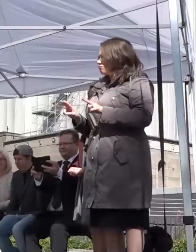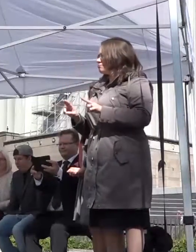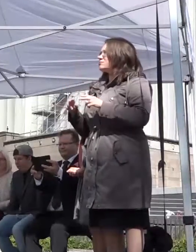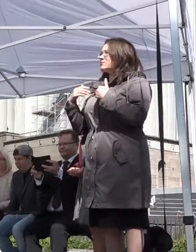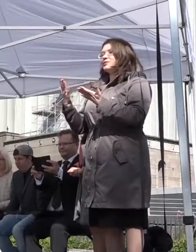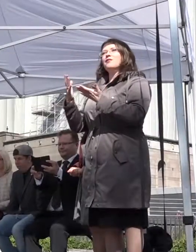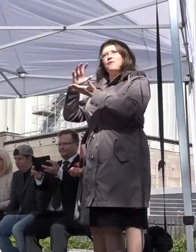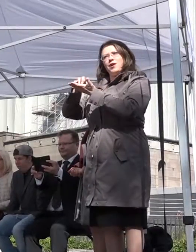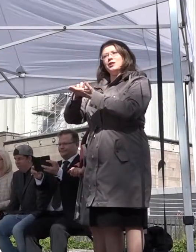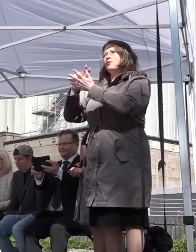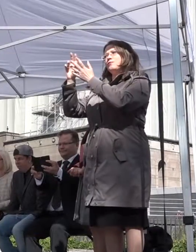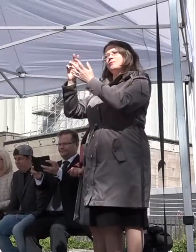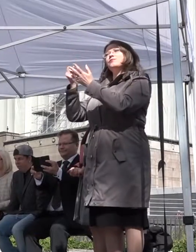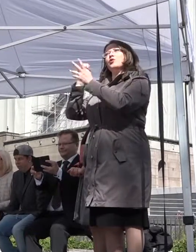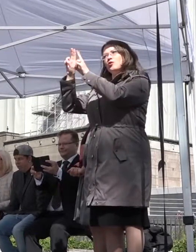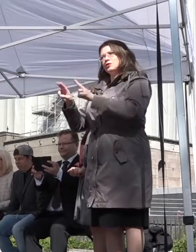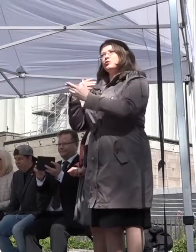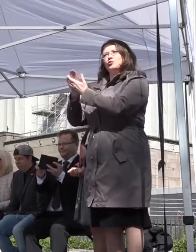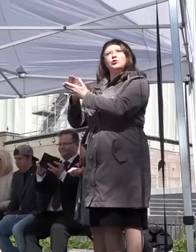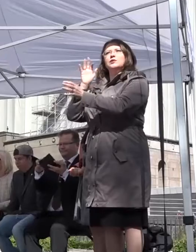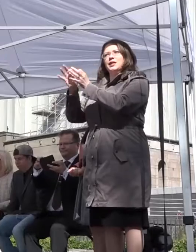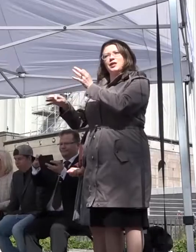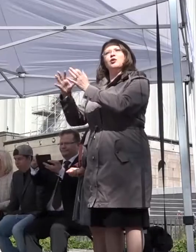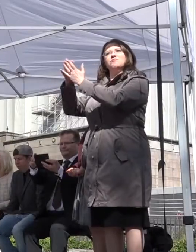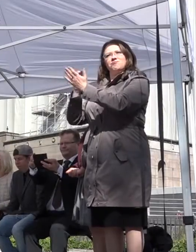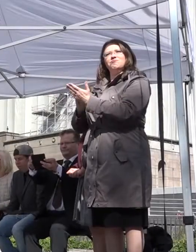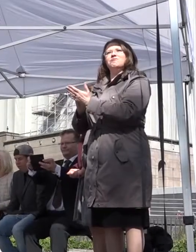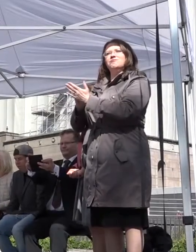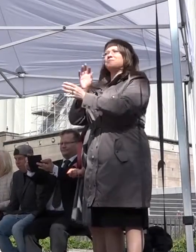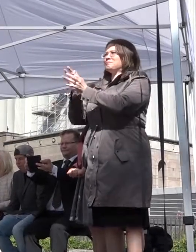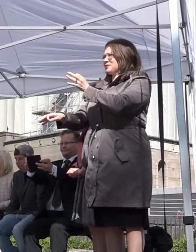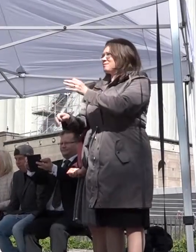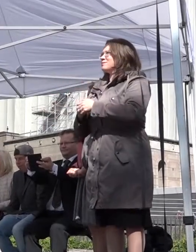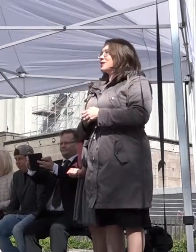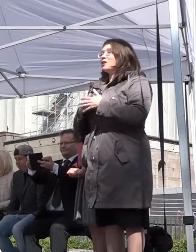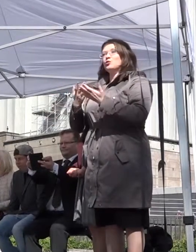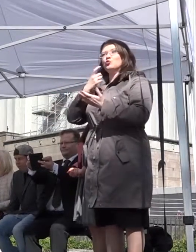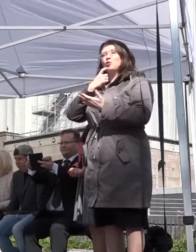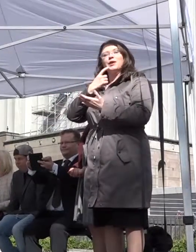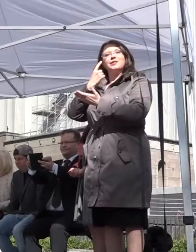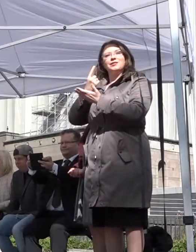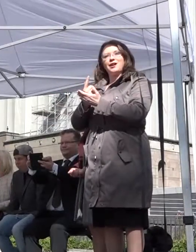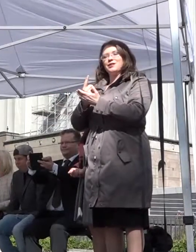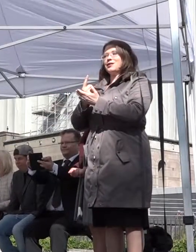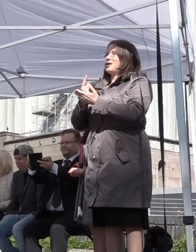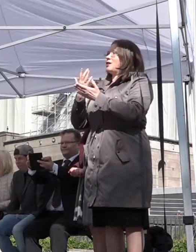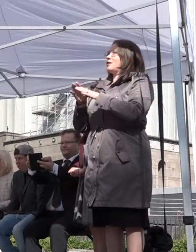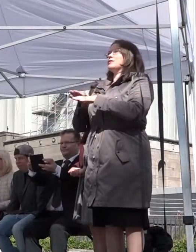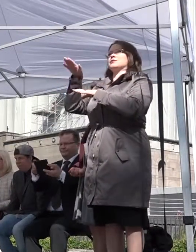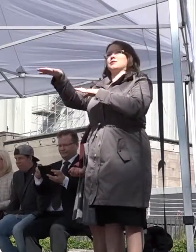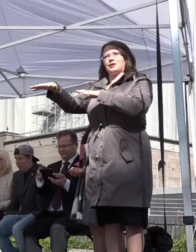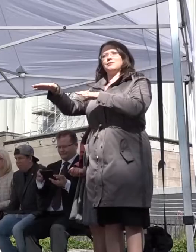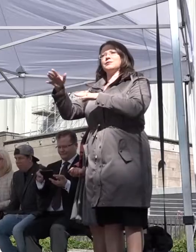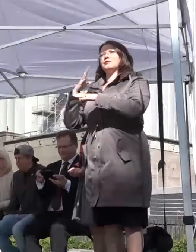tänään onnitella hienosta saavutuksesta. Suomi on siirtynyt tärkeän askeleen kohti vammaisten